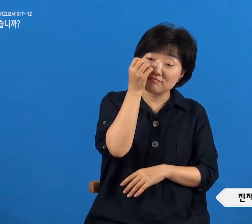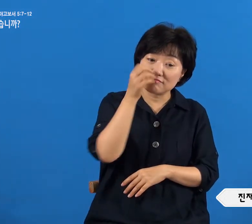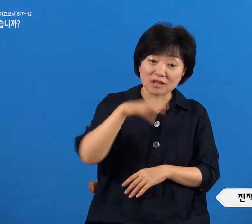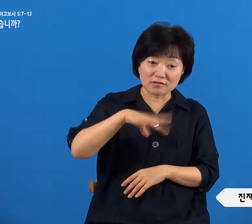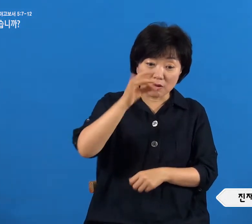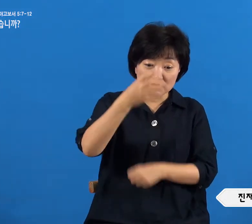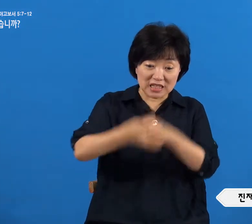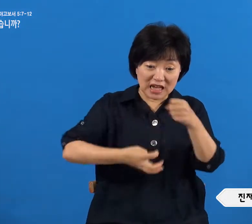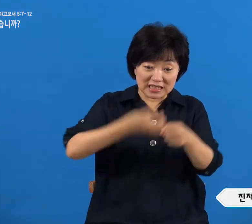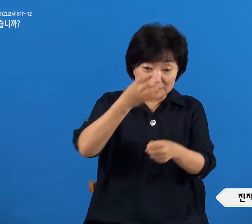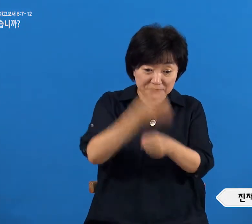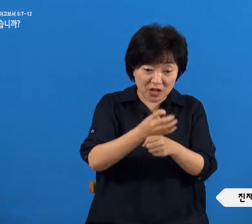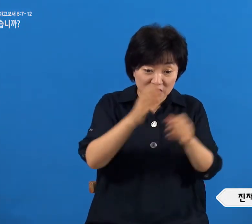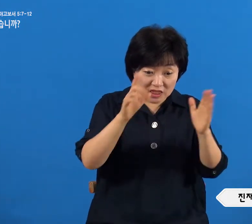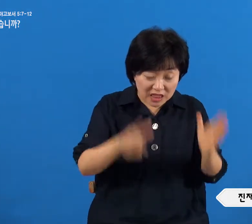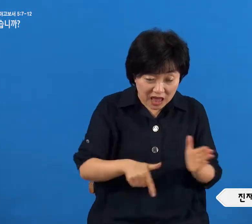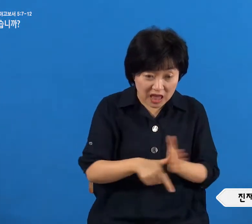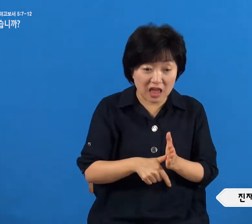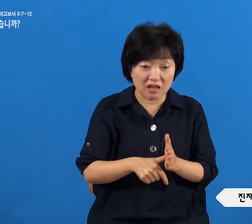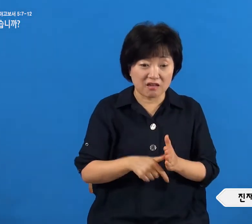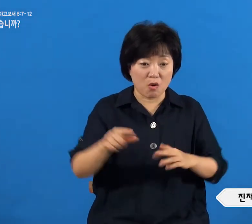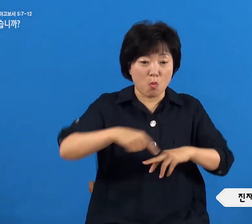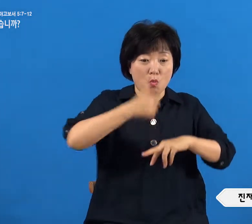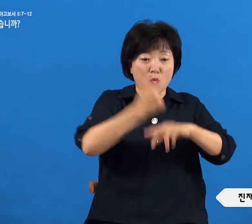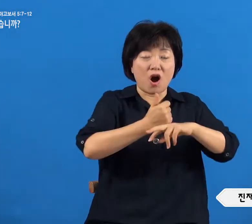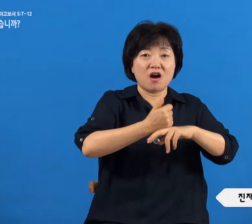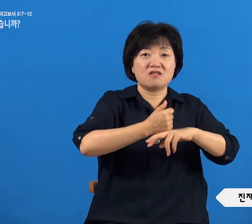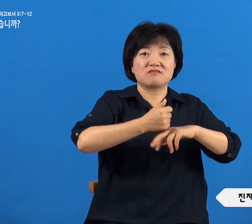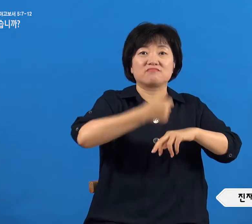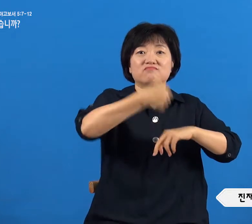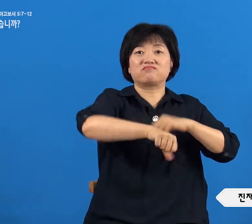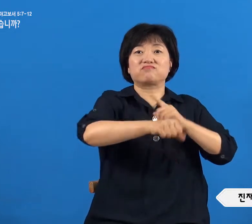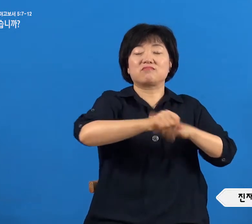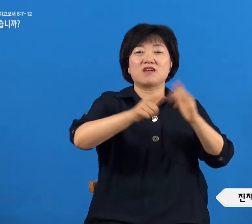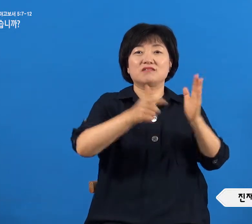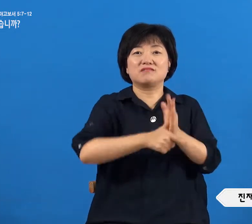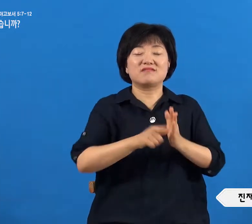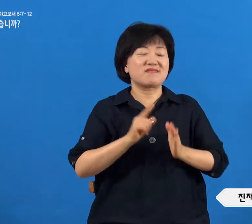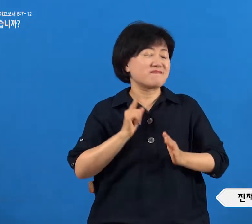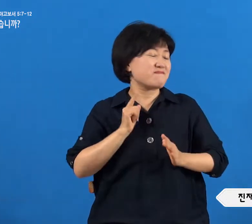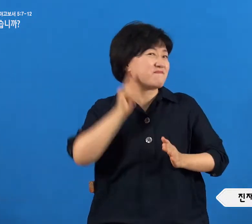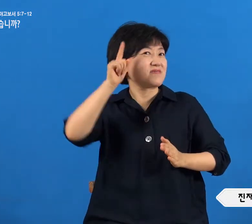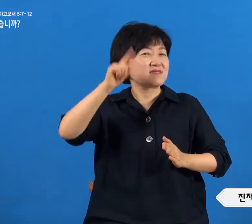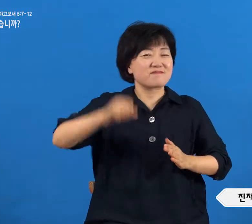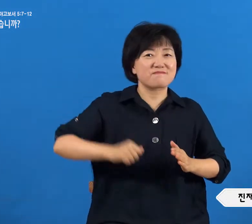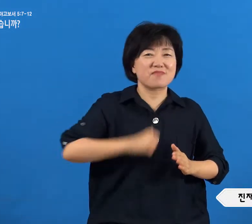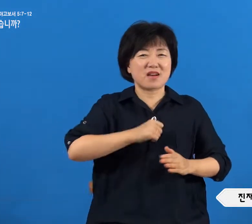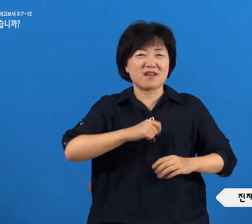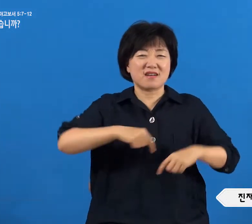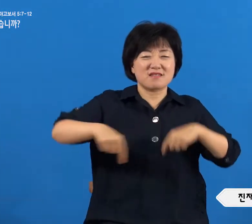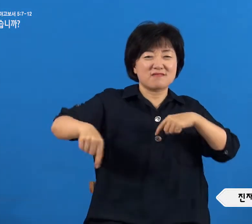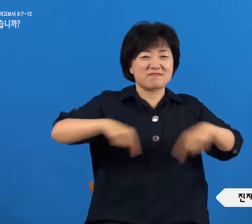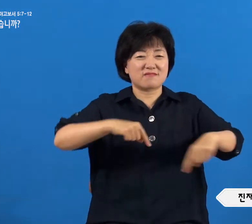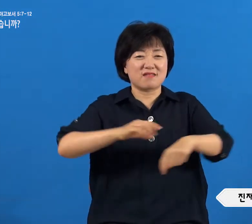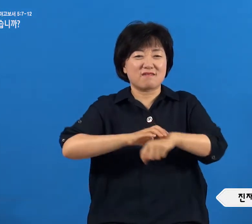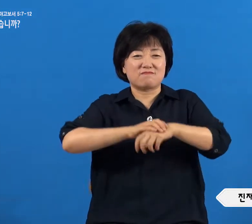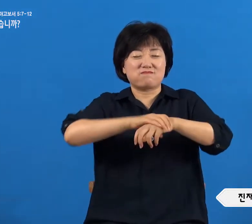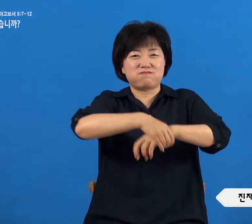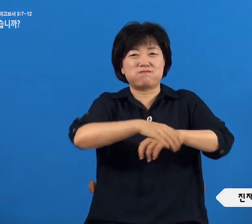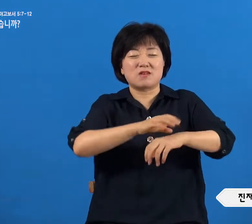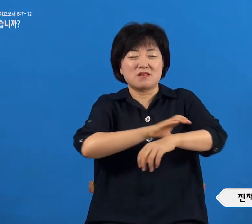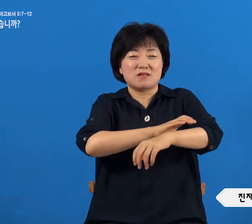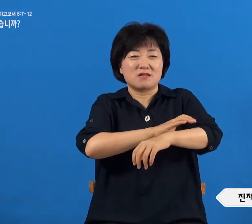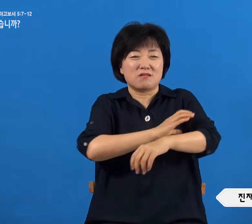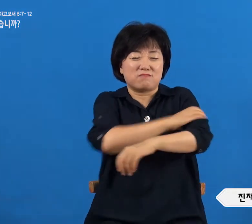40년 황궁에 있을 때 그는 혈기가 등등한 사람이었습니다. 성질이 얼마나 급했는지 모릅니다. 이스라엘